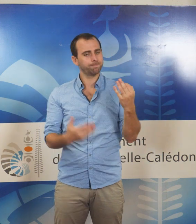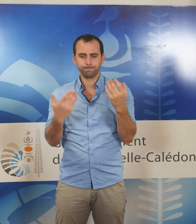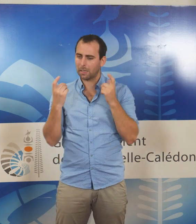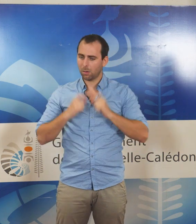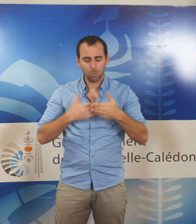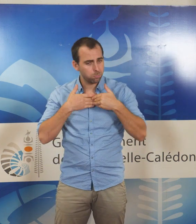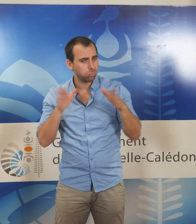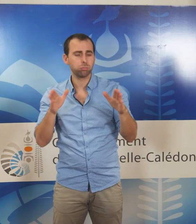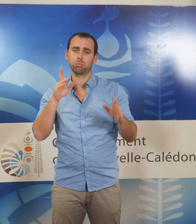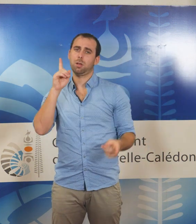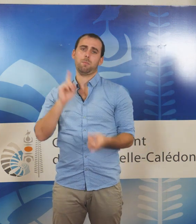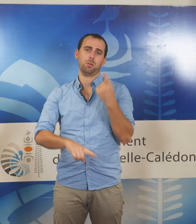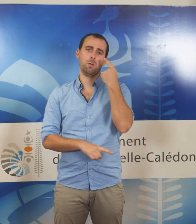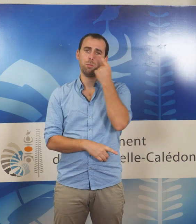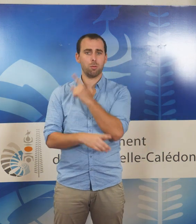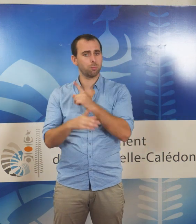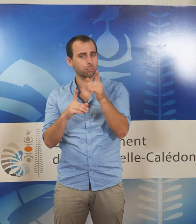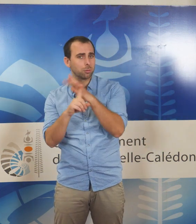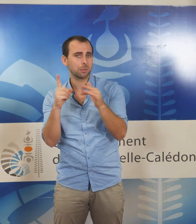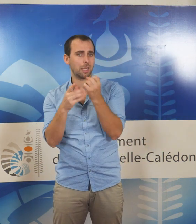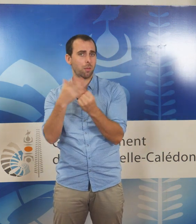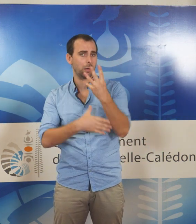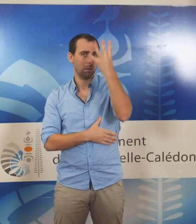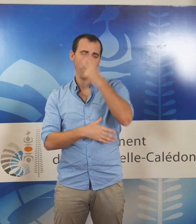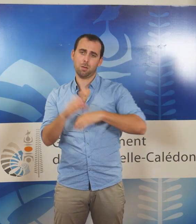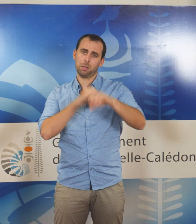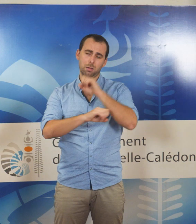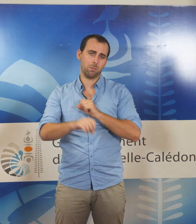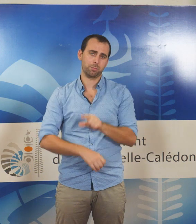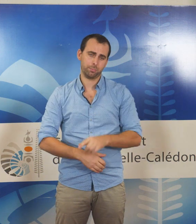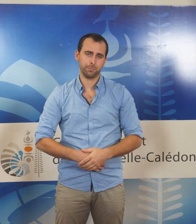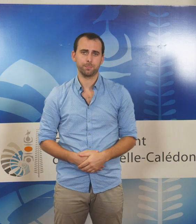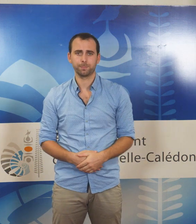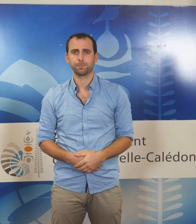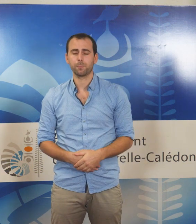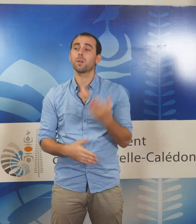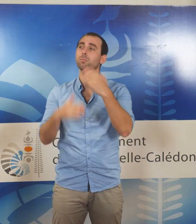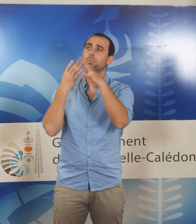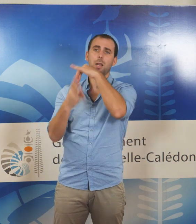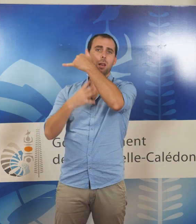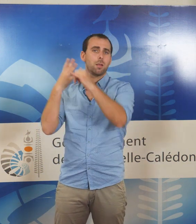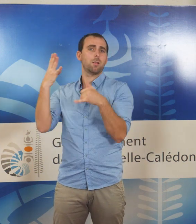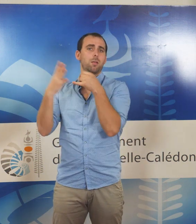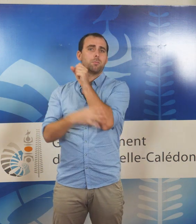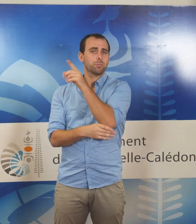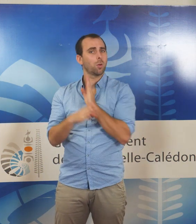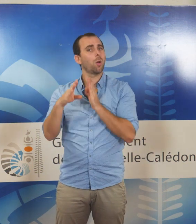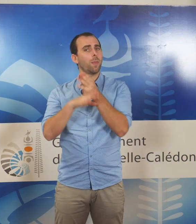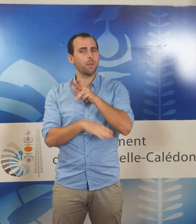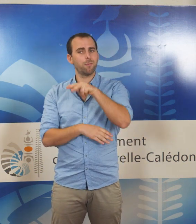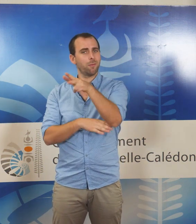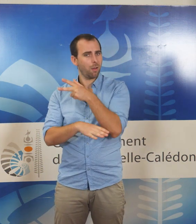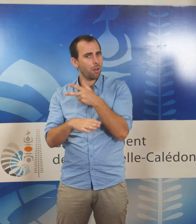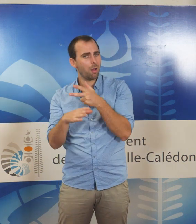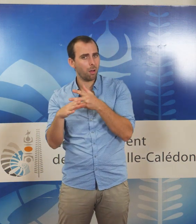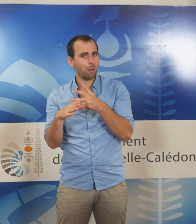l'organisation sociale de la Nouvelle-Calédonie. Sur la province des îles Loyauté, la rentrée se structure également.